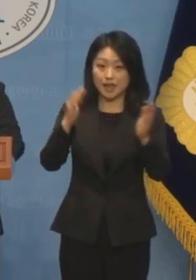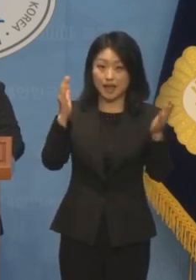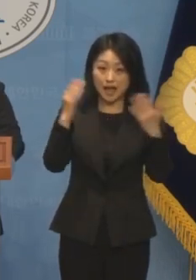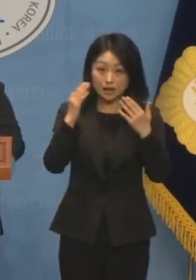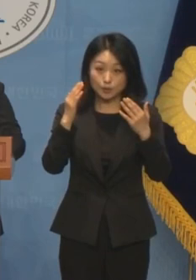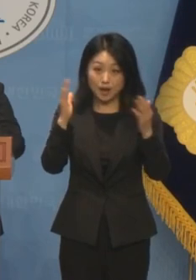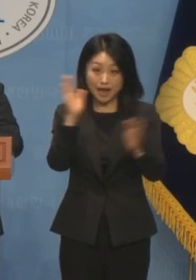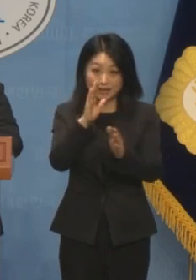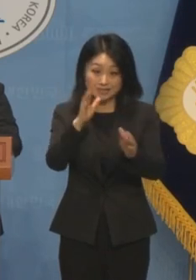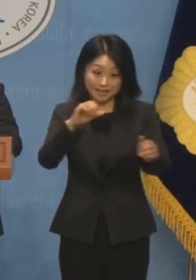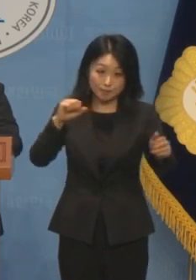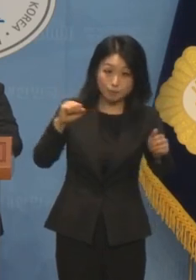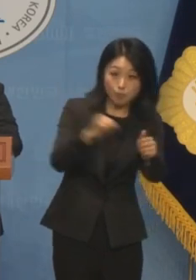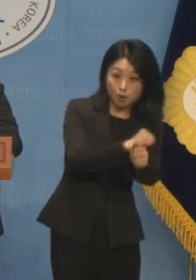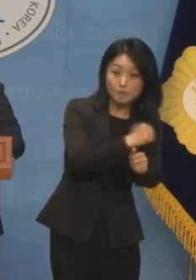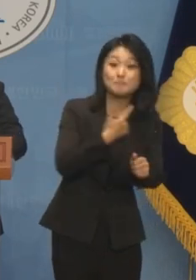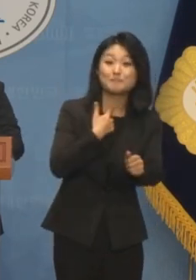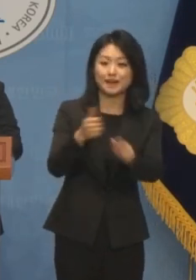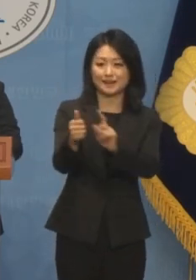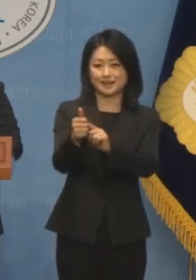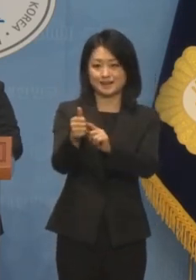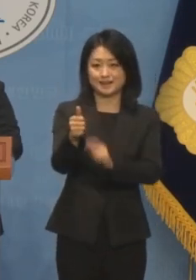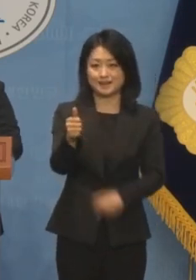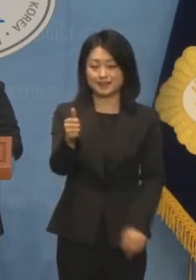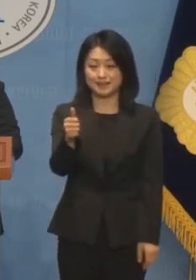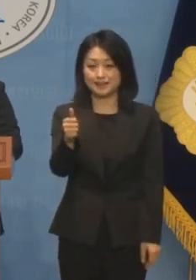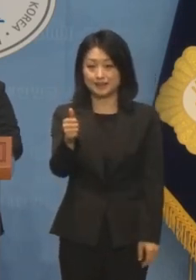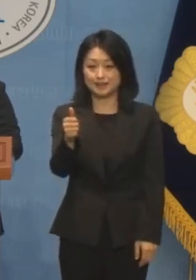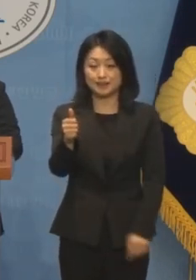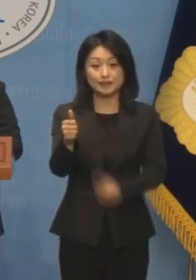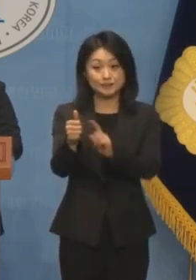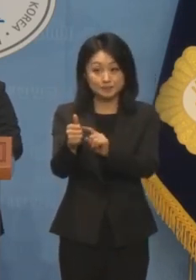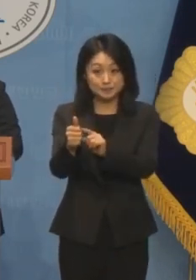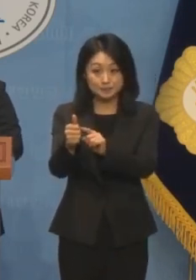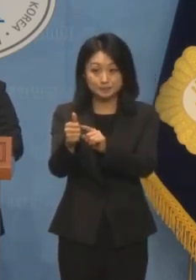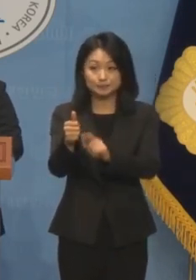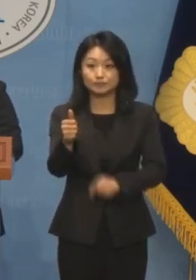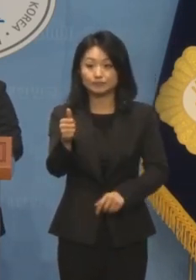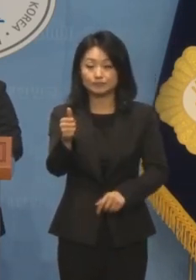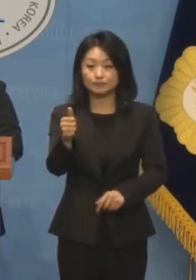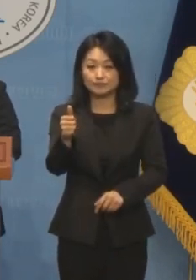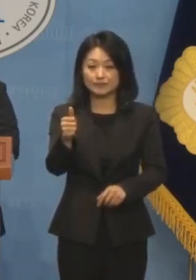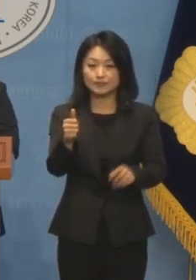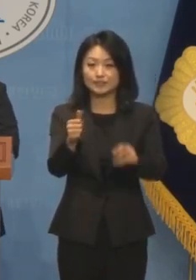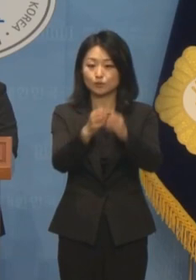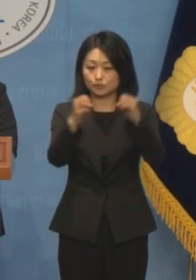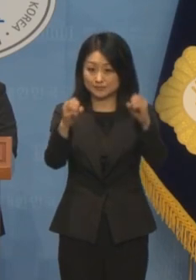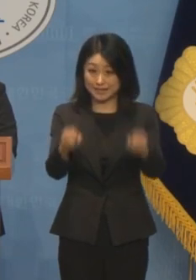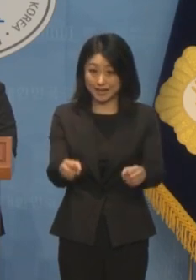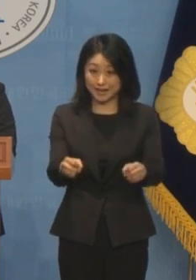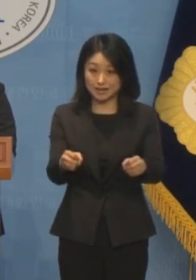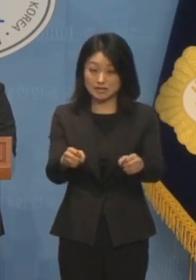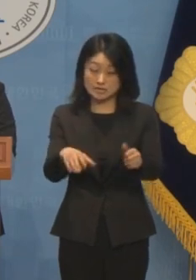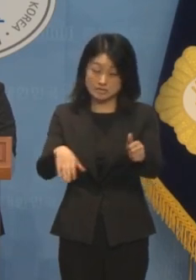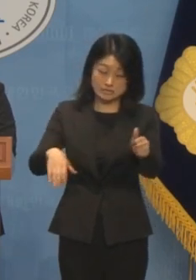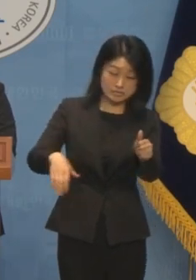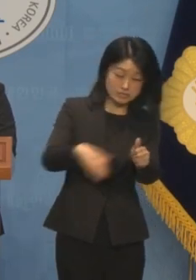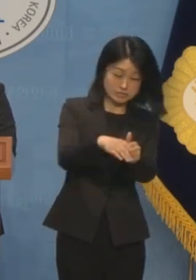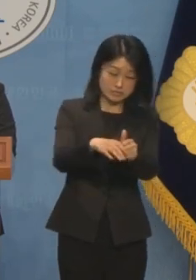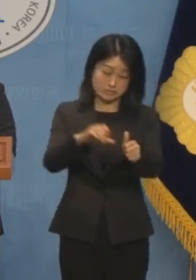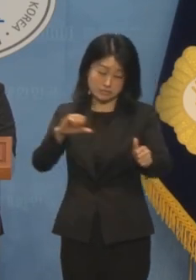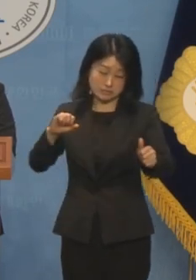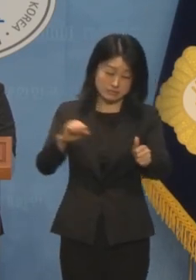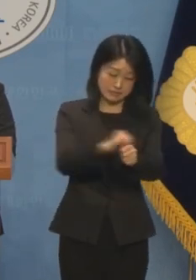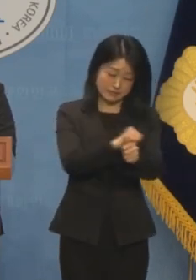가해자였다는 의혹이 제기되었습니다. 보도에 따르면 김 당선인은 동급생들에게 심각한 수준의